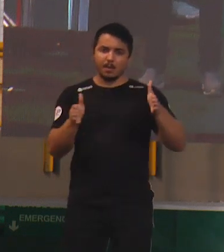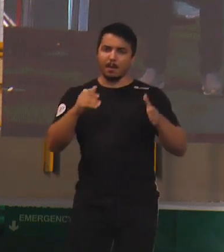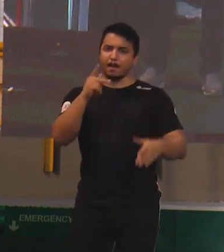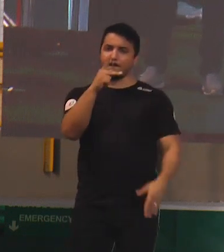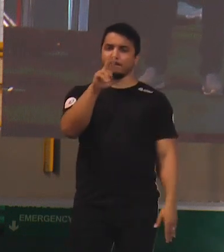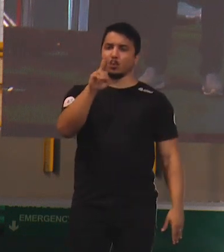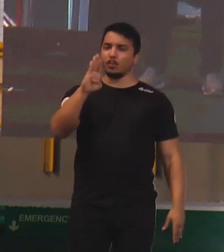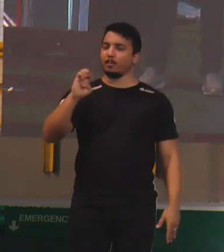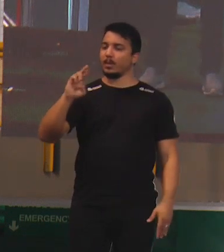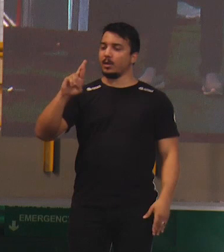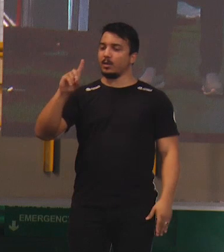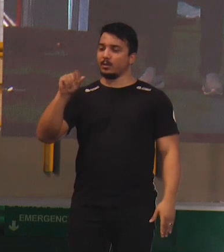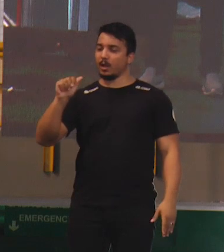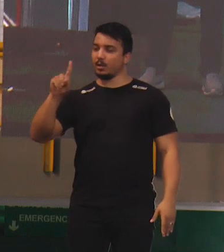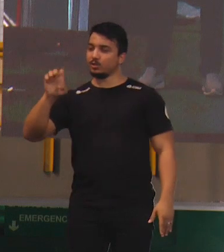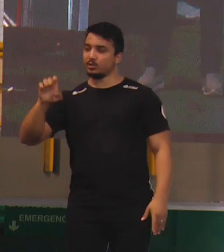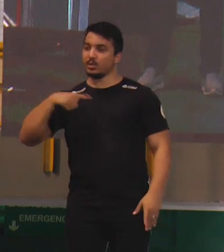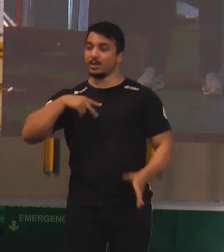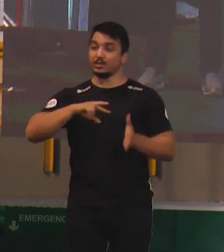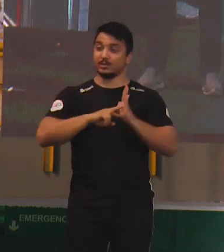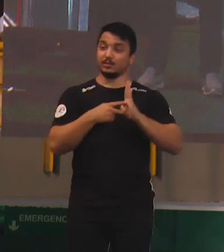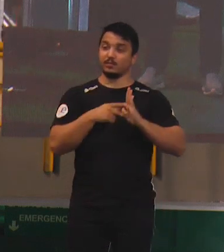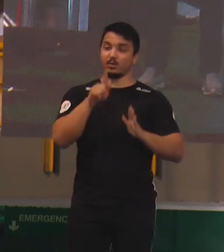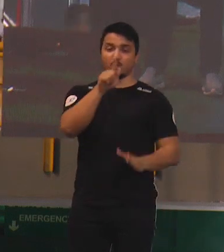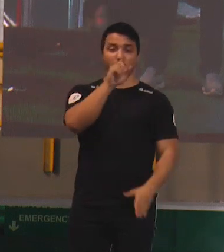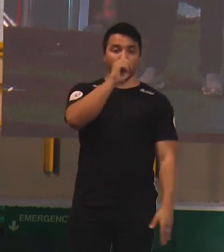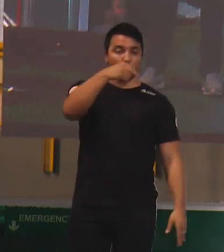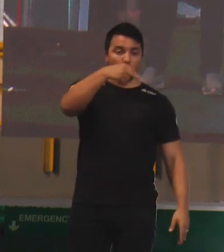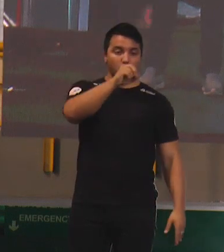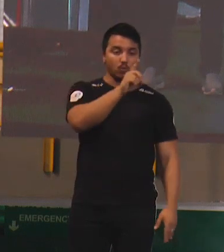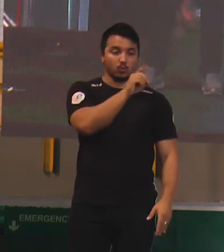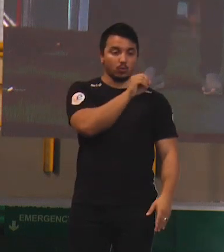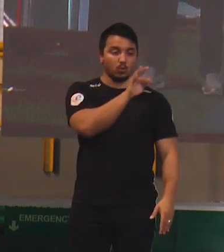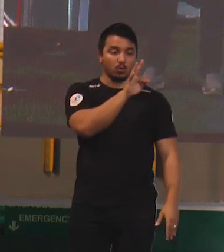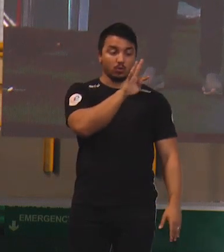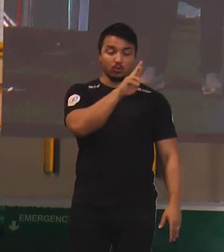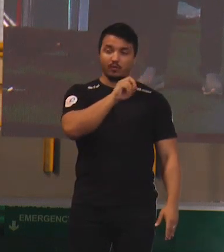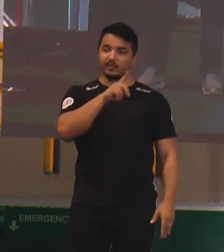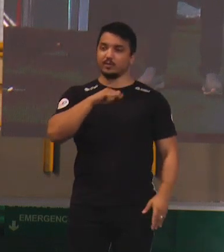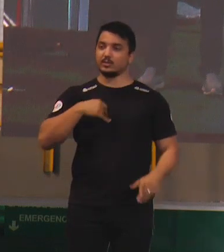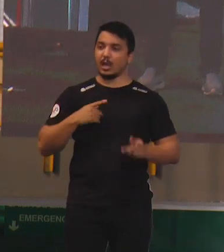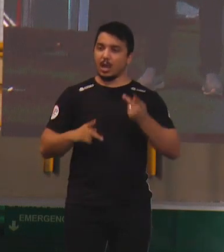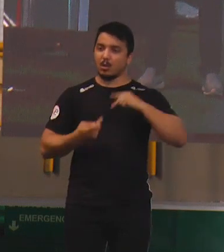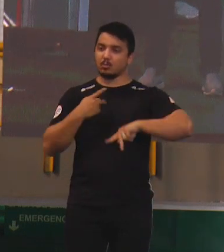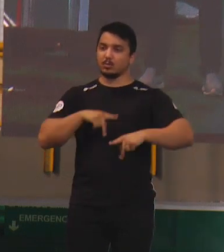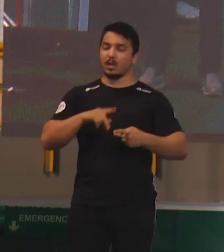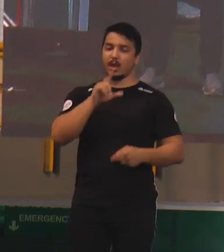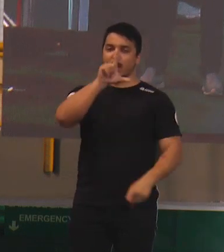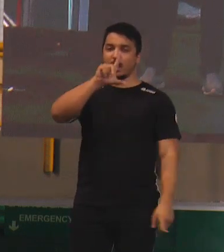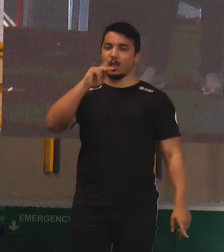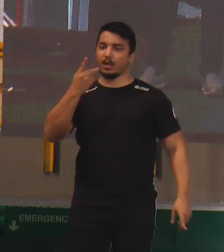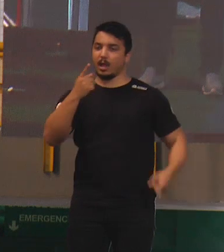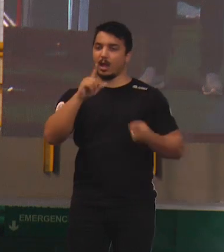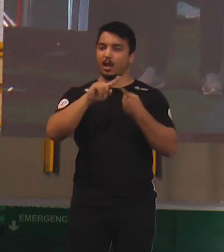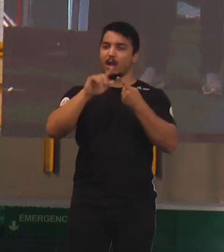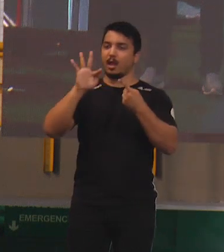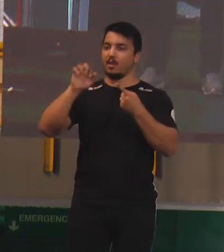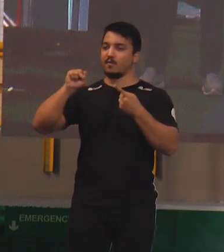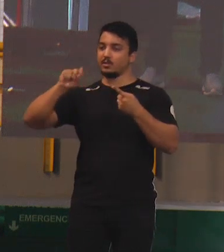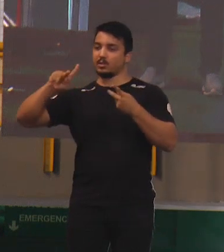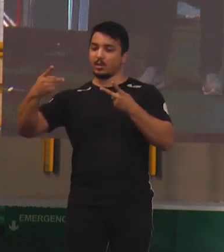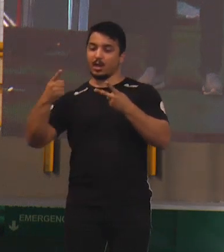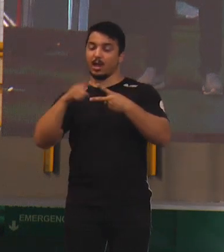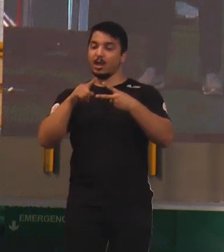momento em que as gonadotrofinas, né, LH, FSH, começarão a